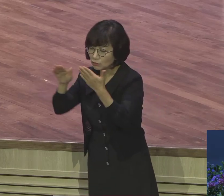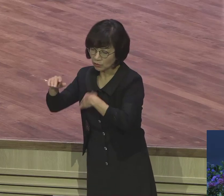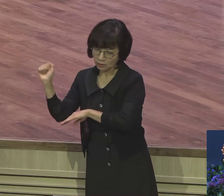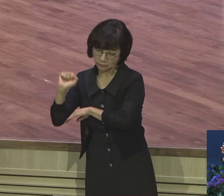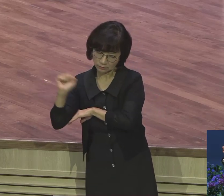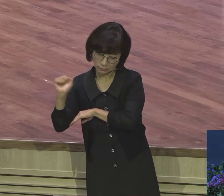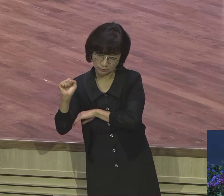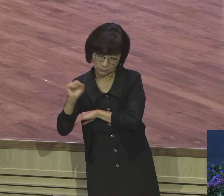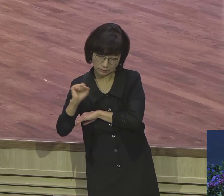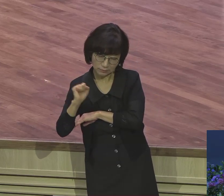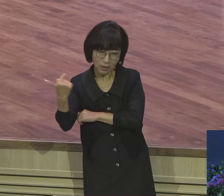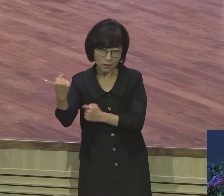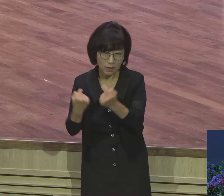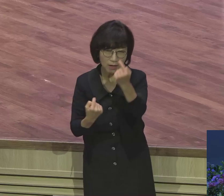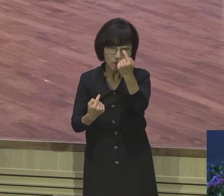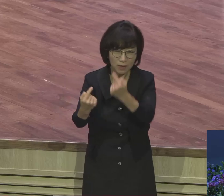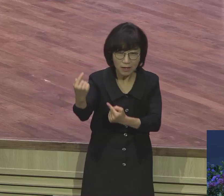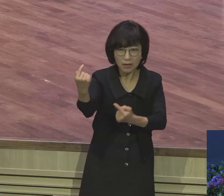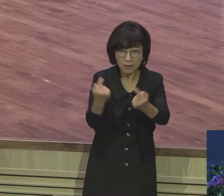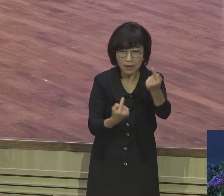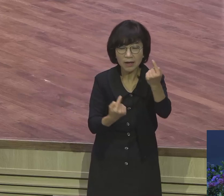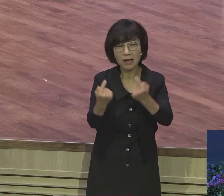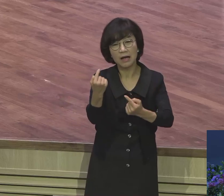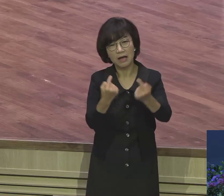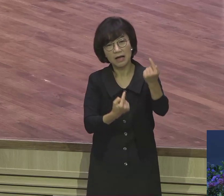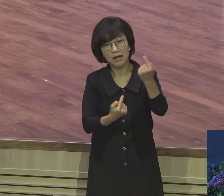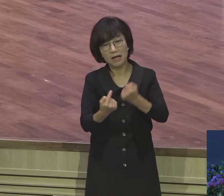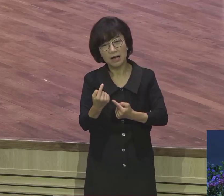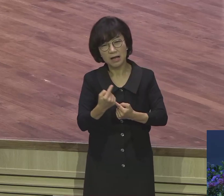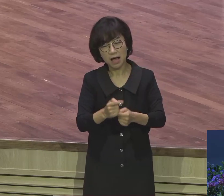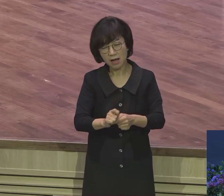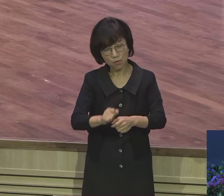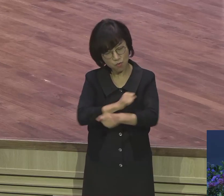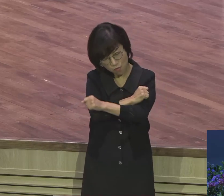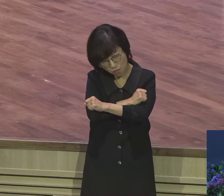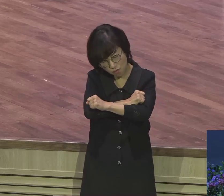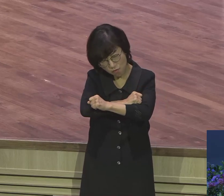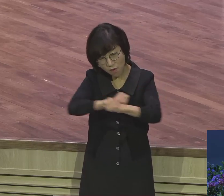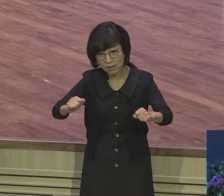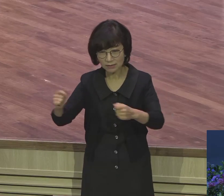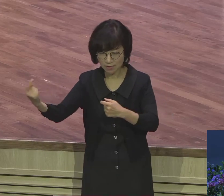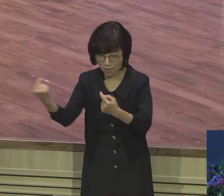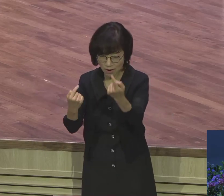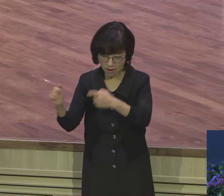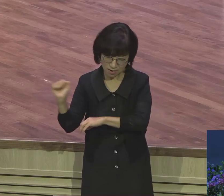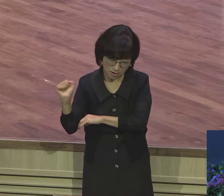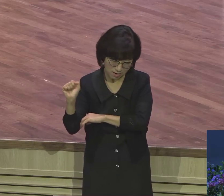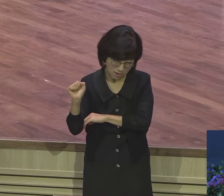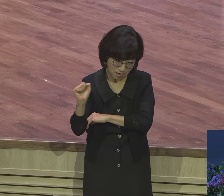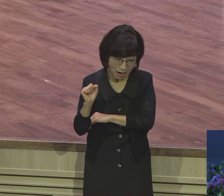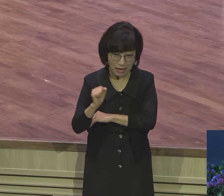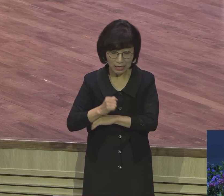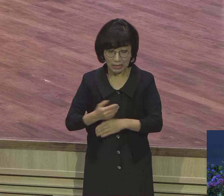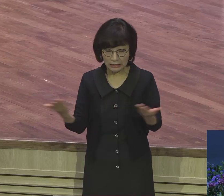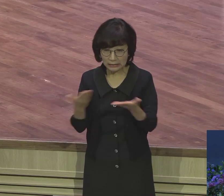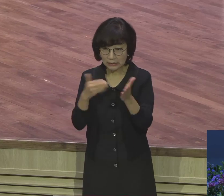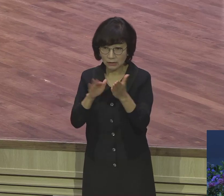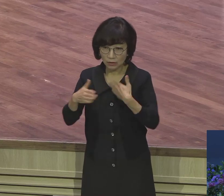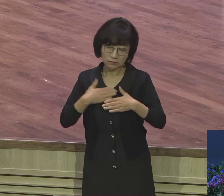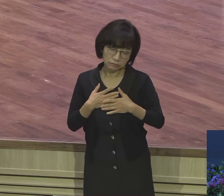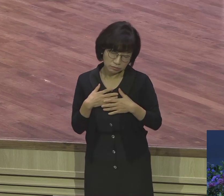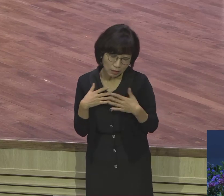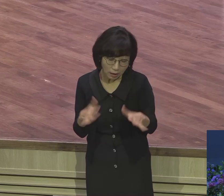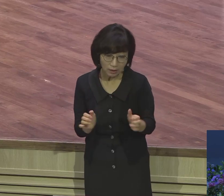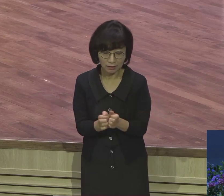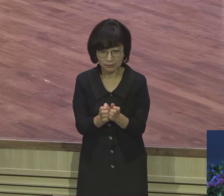저쪽이 저 남가지 말고 저같이 1시간 반을 갔으니까 그러니까 다들 힘들어요. 그 피곤 지쳐가지고 온